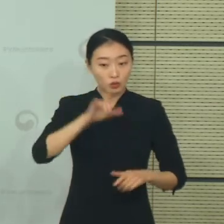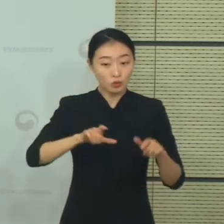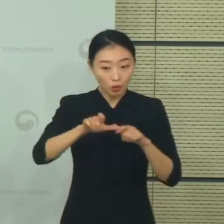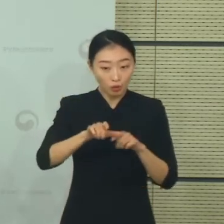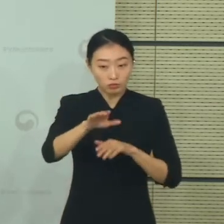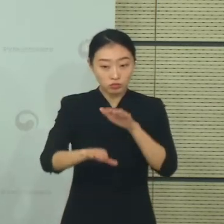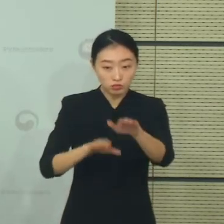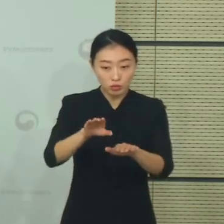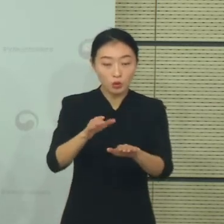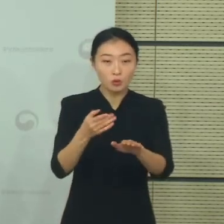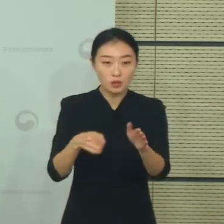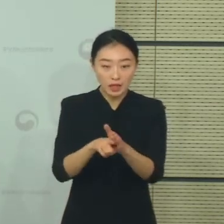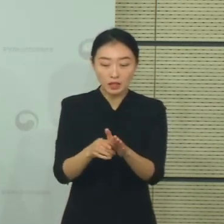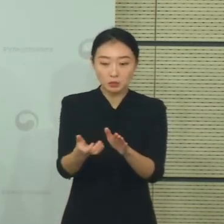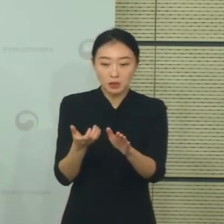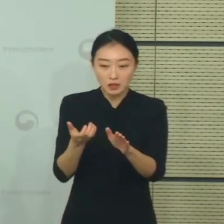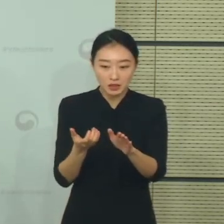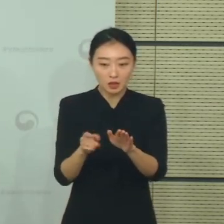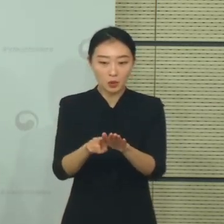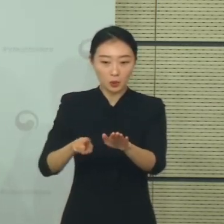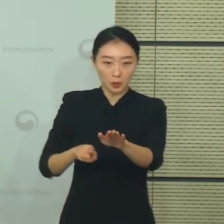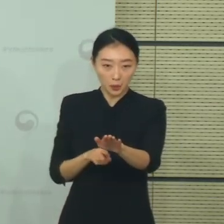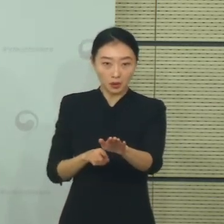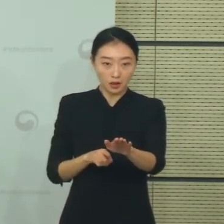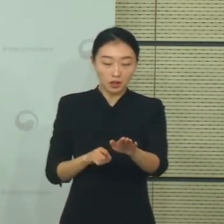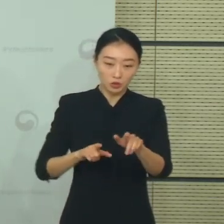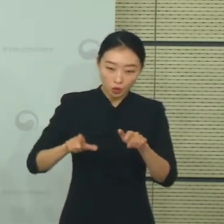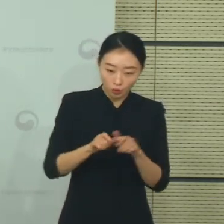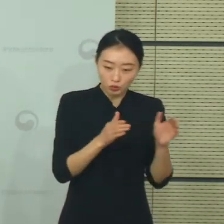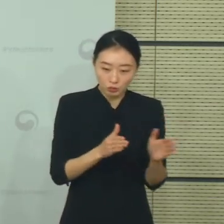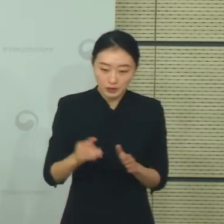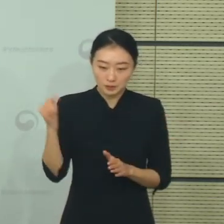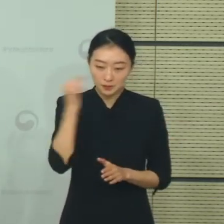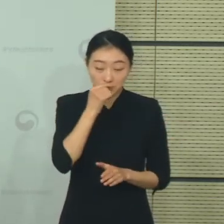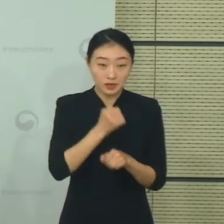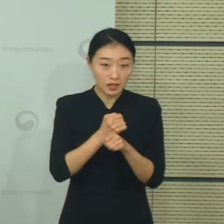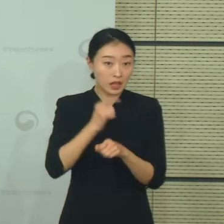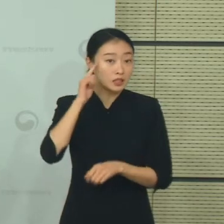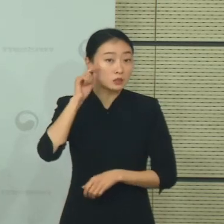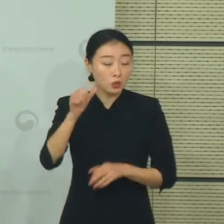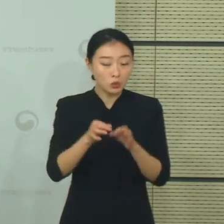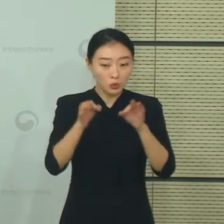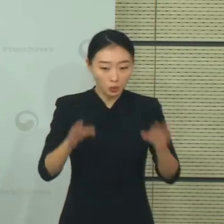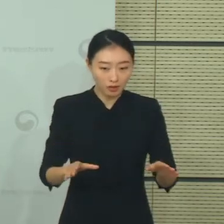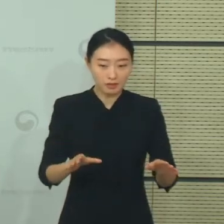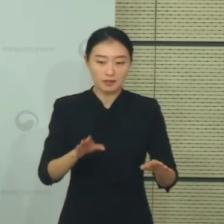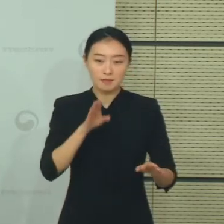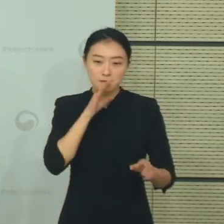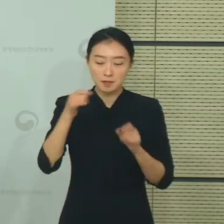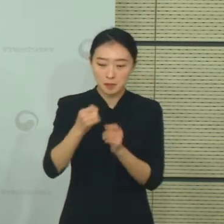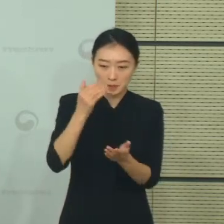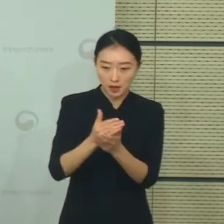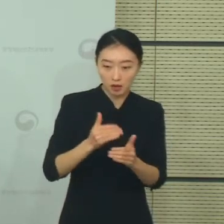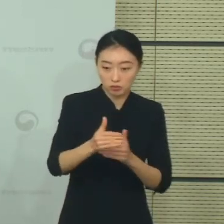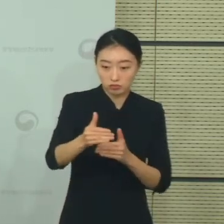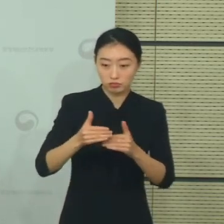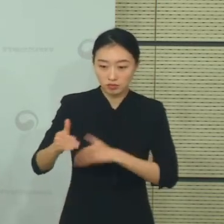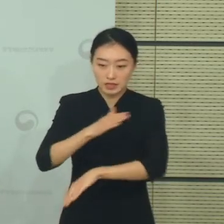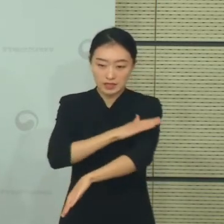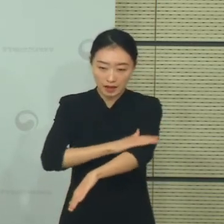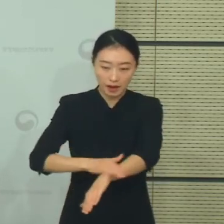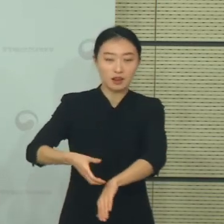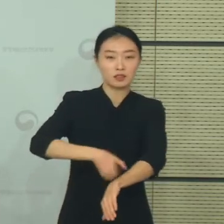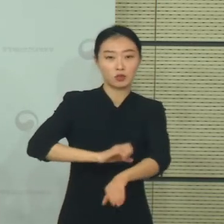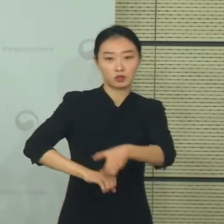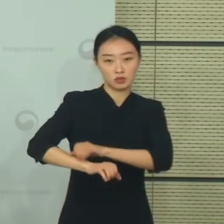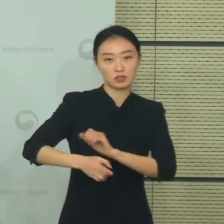후퇴하는 마음으로 조금 더 힘을 내 보름간에 한층 강화된 사회적 거리두기에 적극적으로 참여해 주실 것을